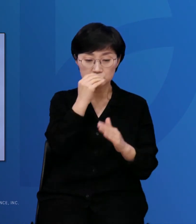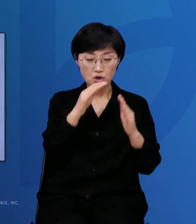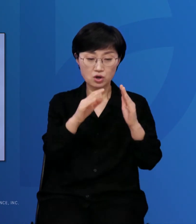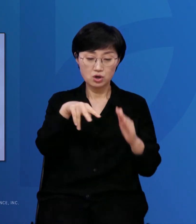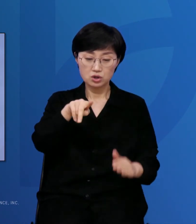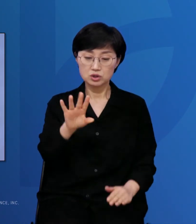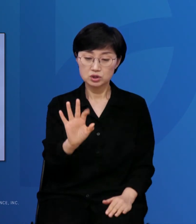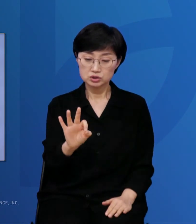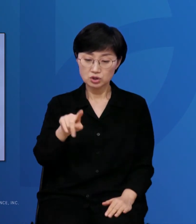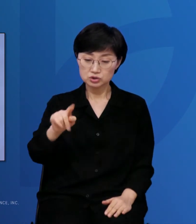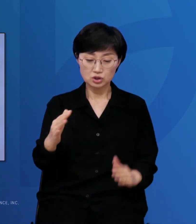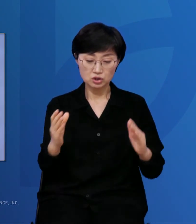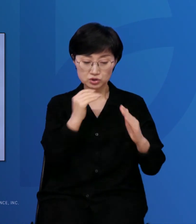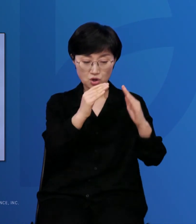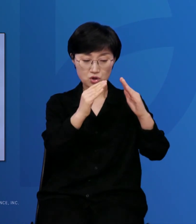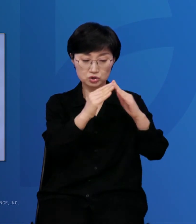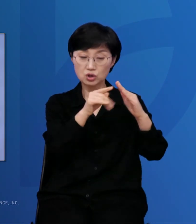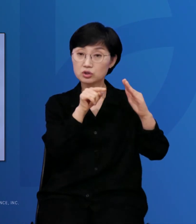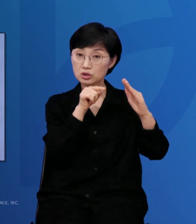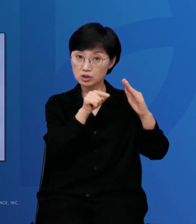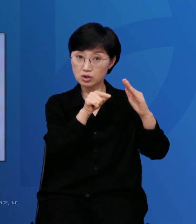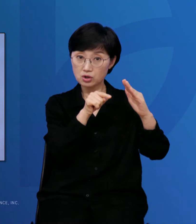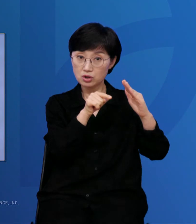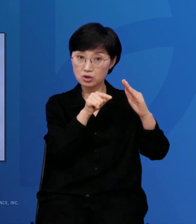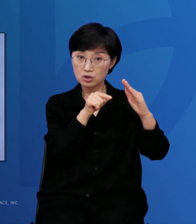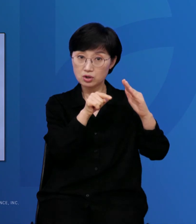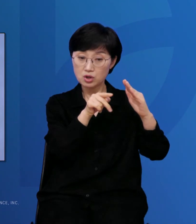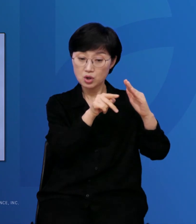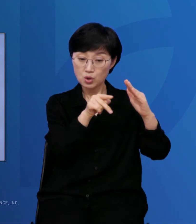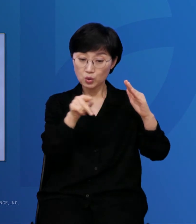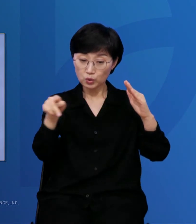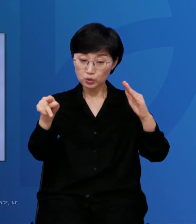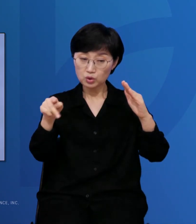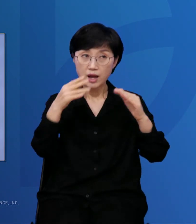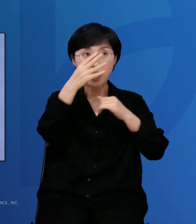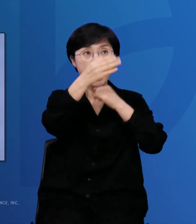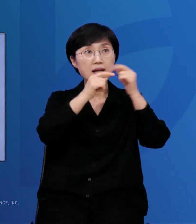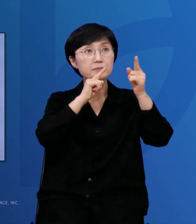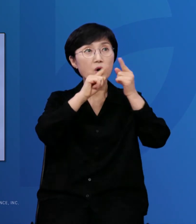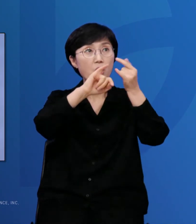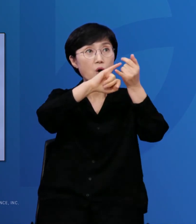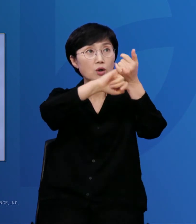一言以蔽之，圣殿是什么呢？ 하나님의 언약을 세계화시키는 거다.